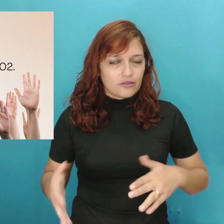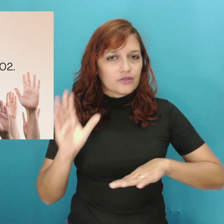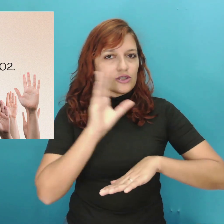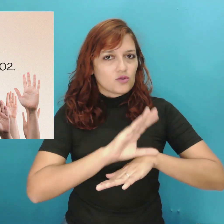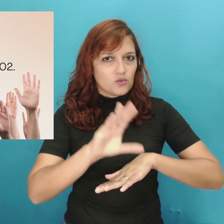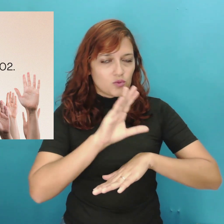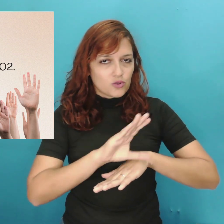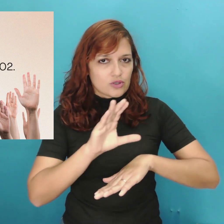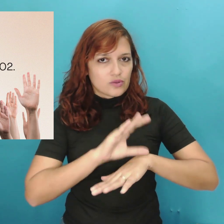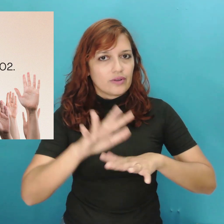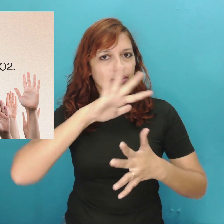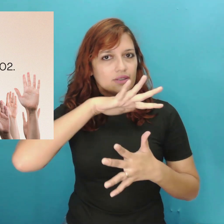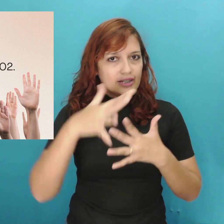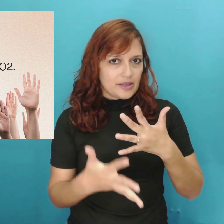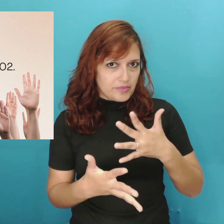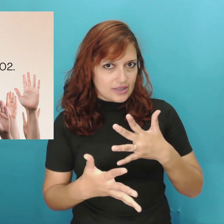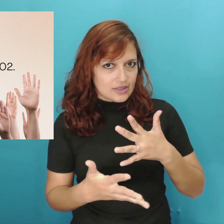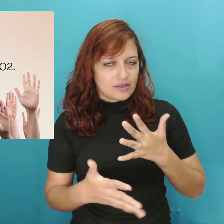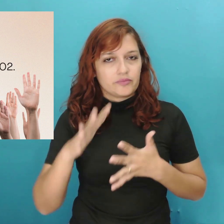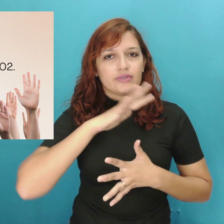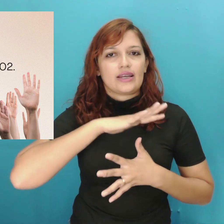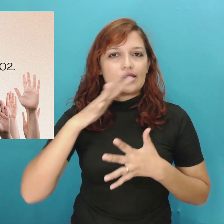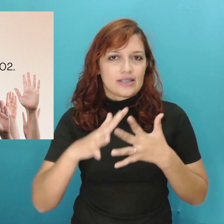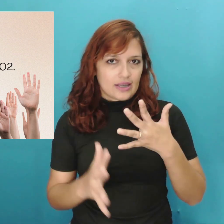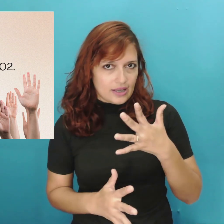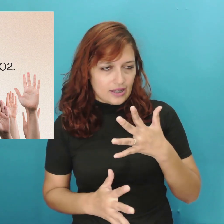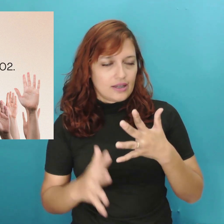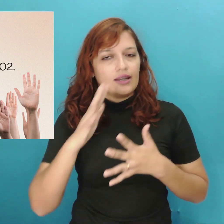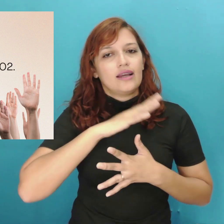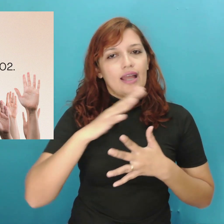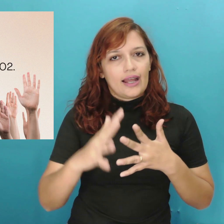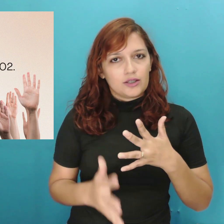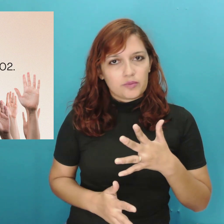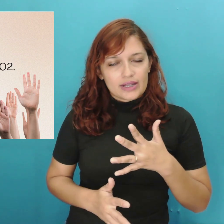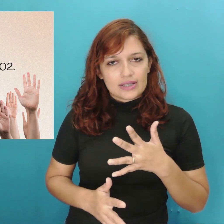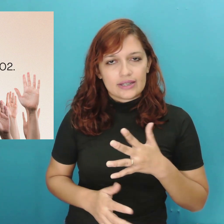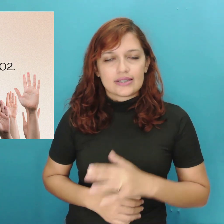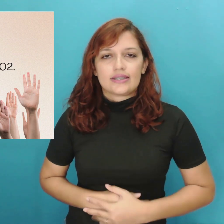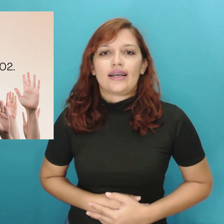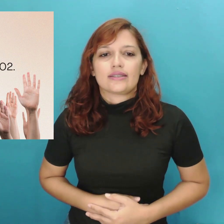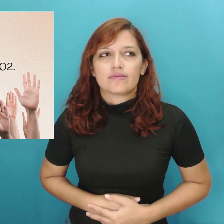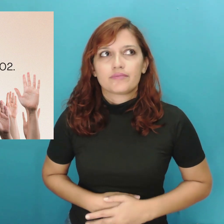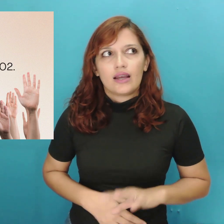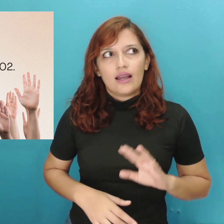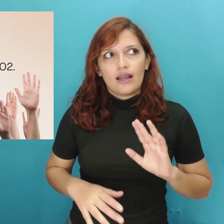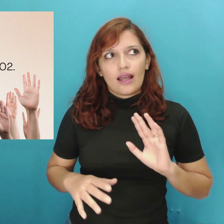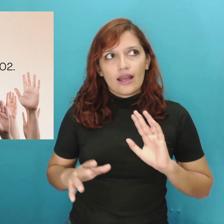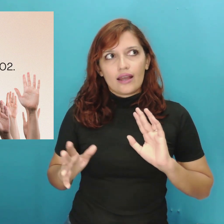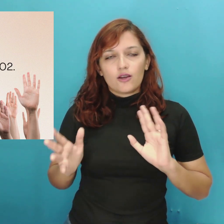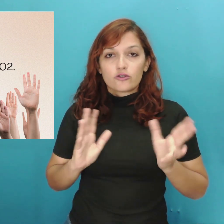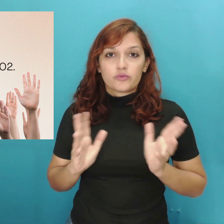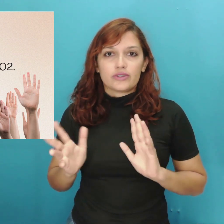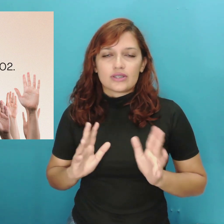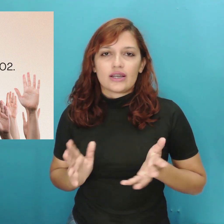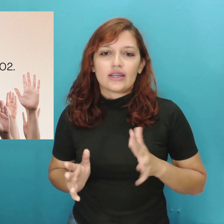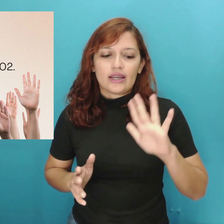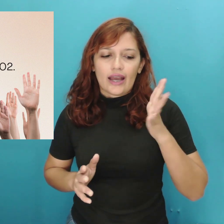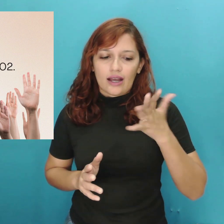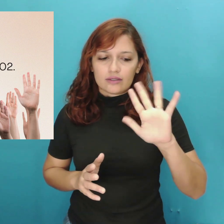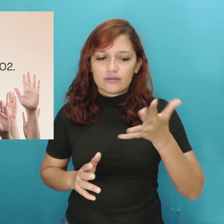fiz curso de Libras, porque isso aqui é a língua brasileira de sinais. Eu costumo dizer que é